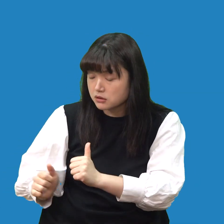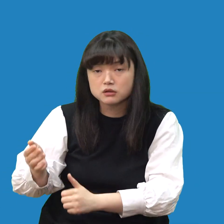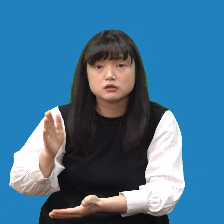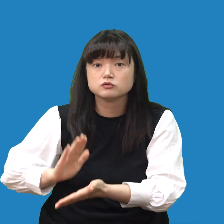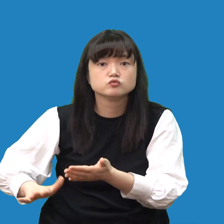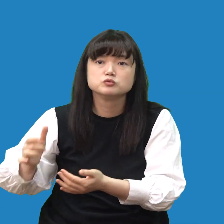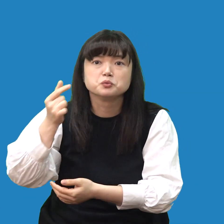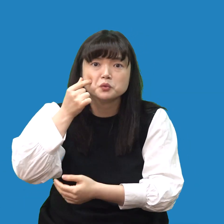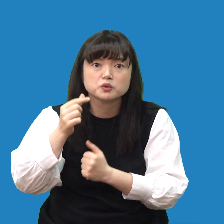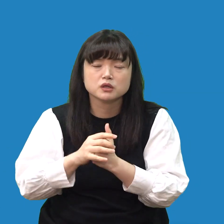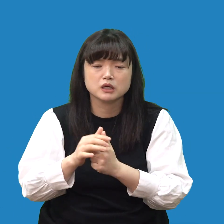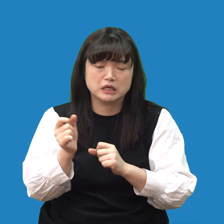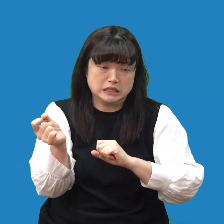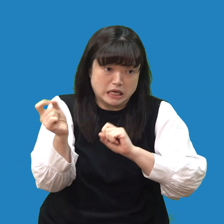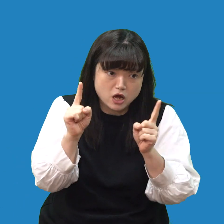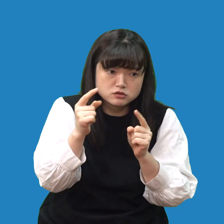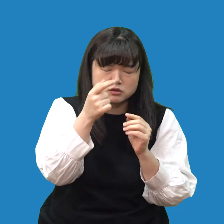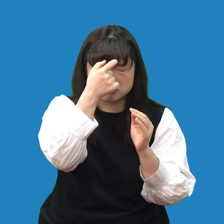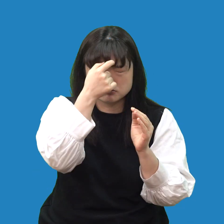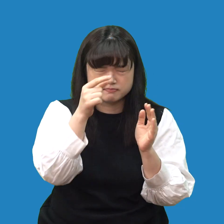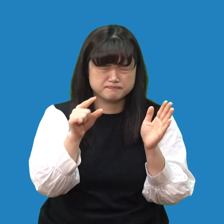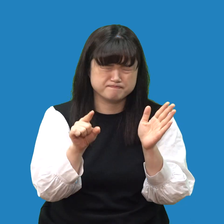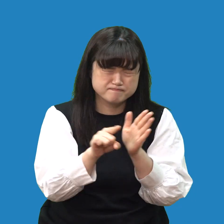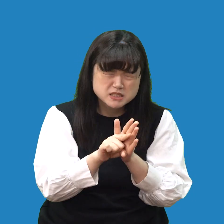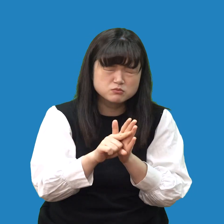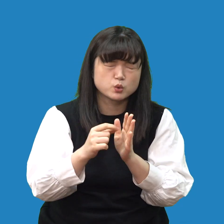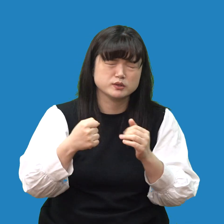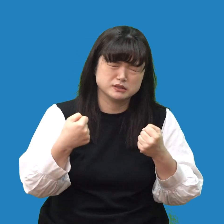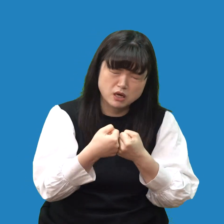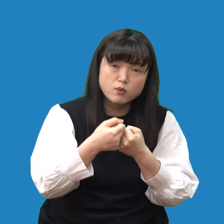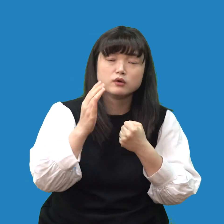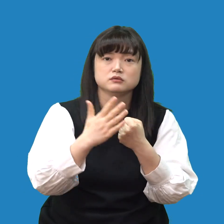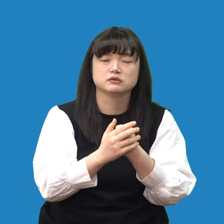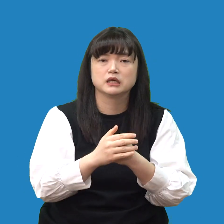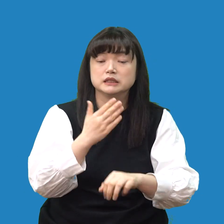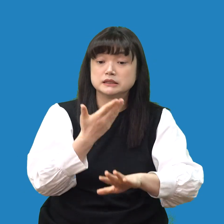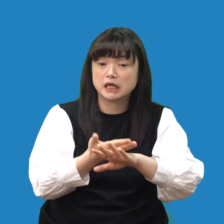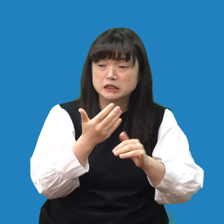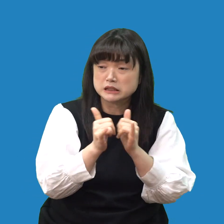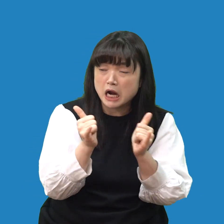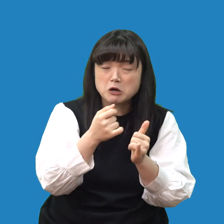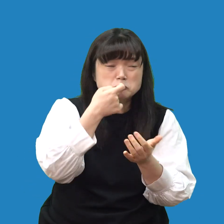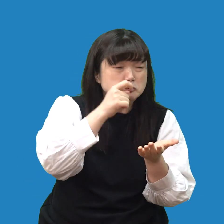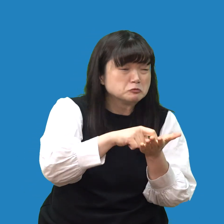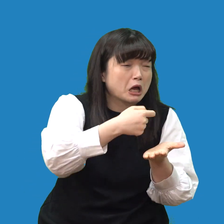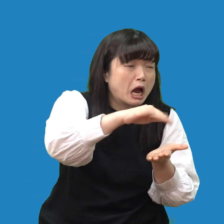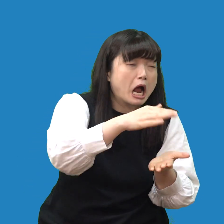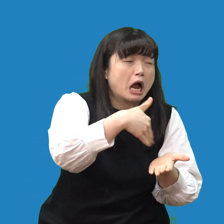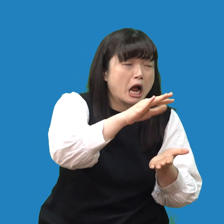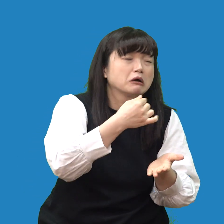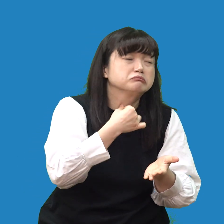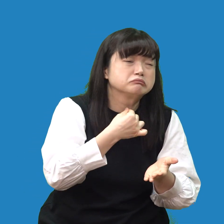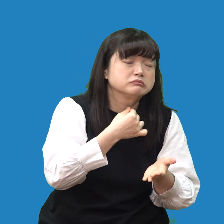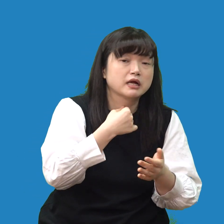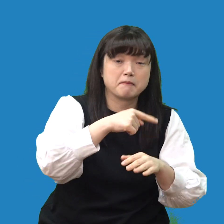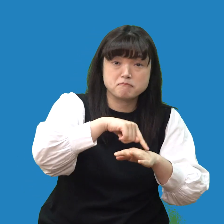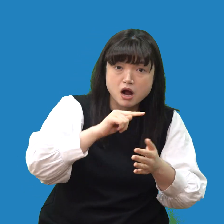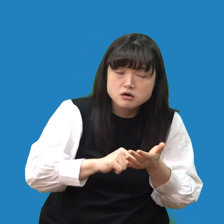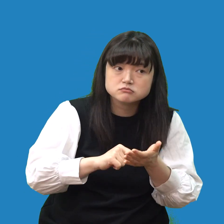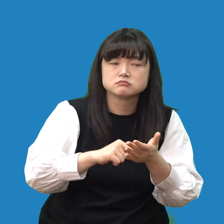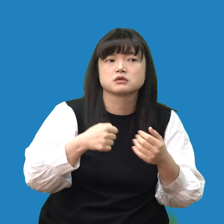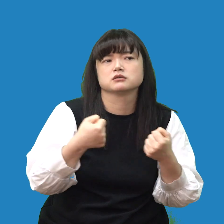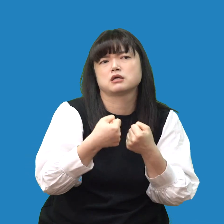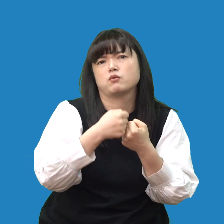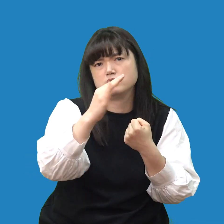위해서는 깨어서 믿음으로 싸워야 합니다. 남들이 가는 쉽고 편한 길을 택하고 싶은 내 마음과 먼저